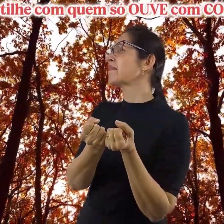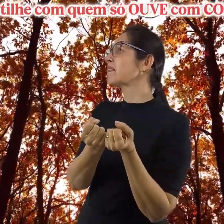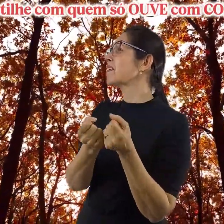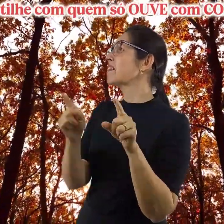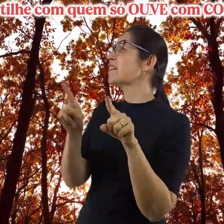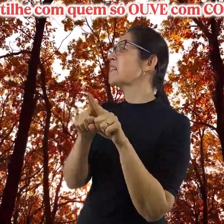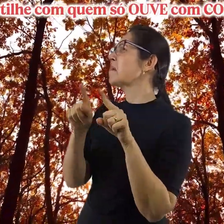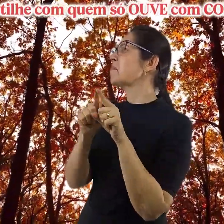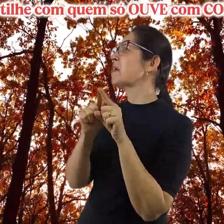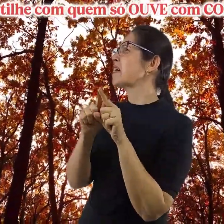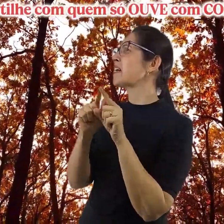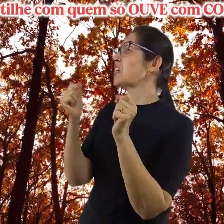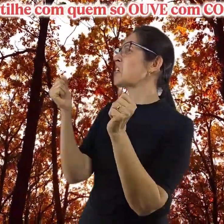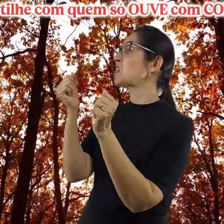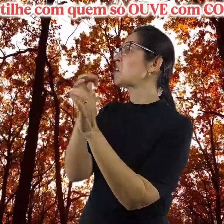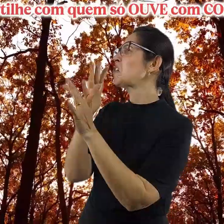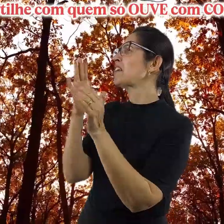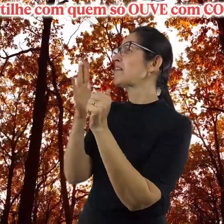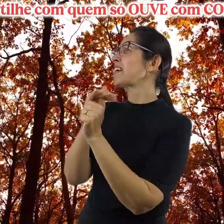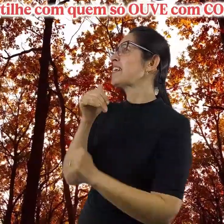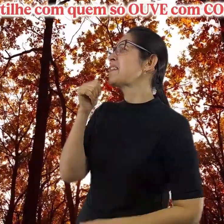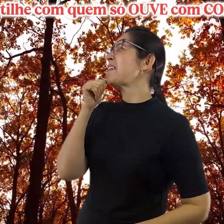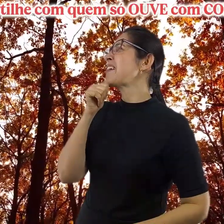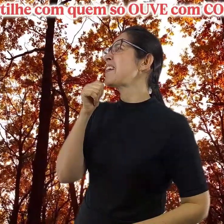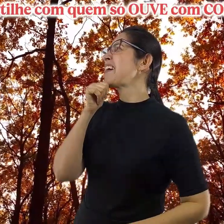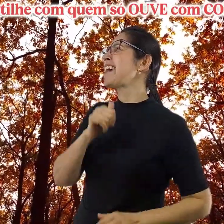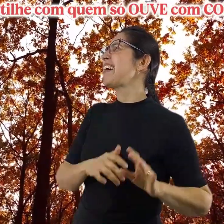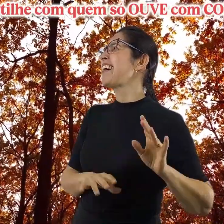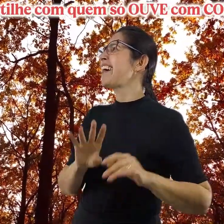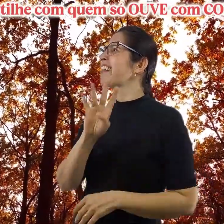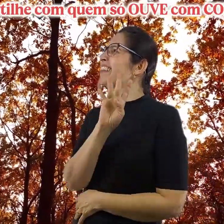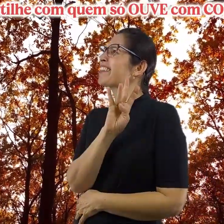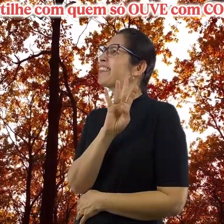receba a glorificação da tua noiva,